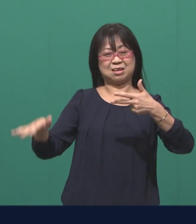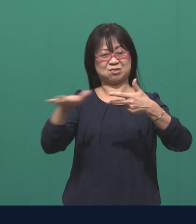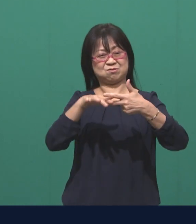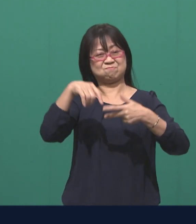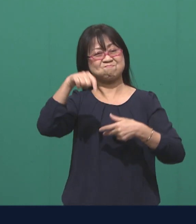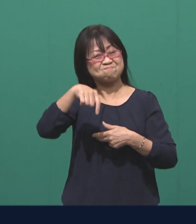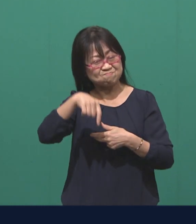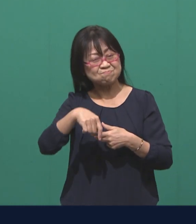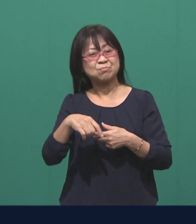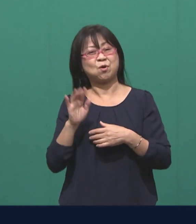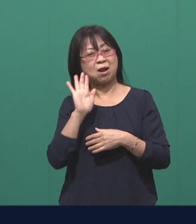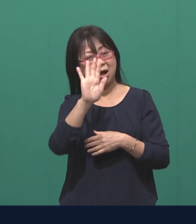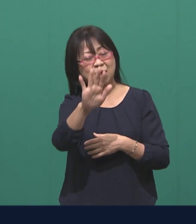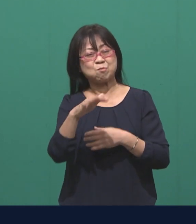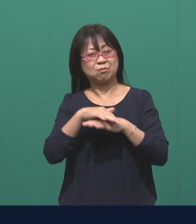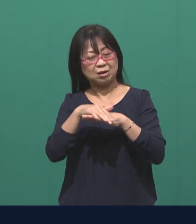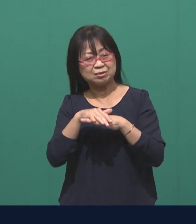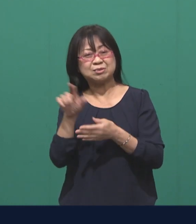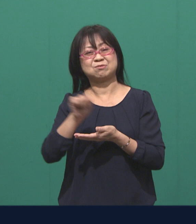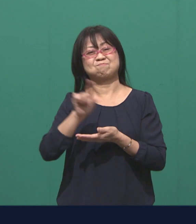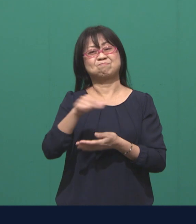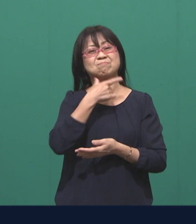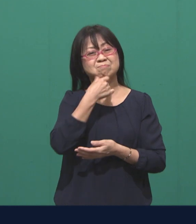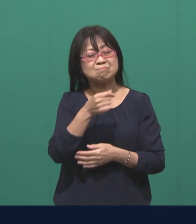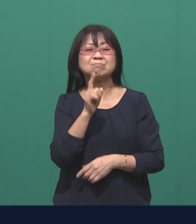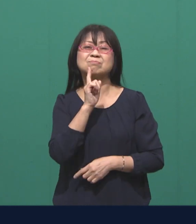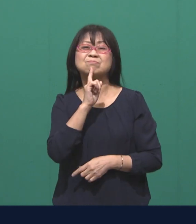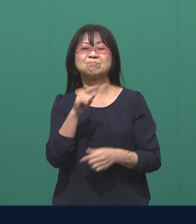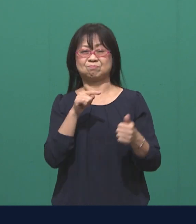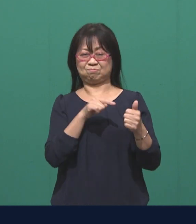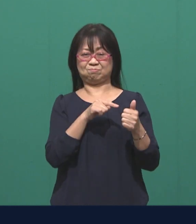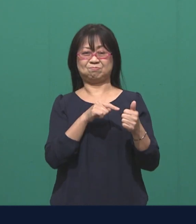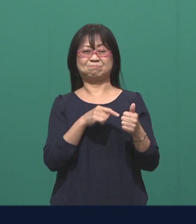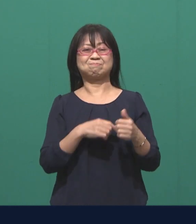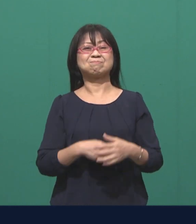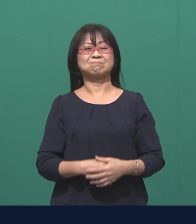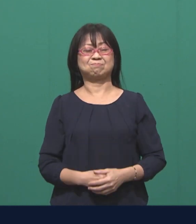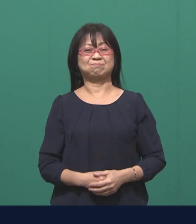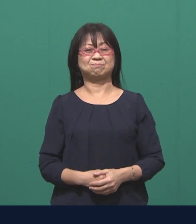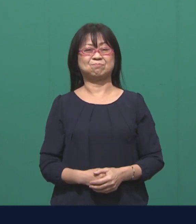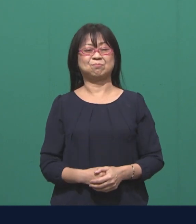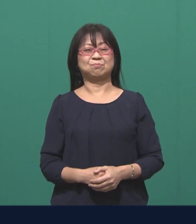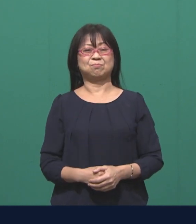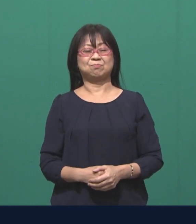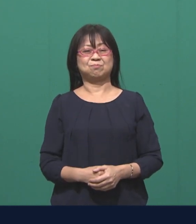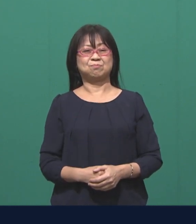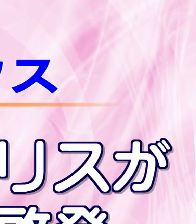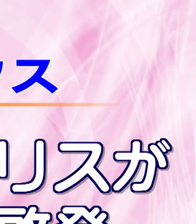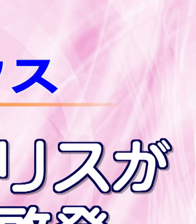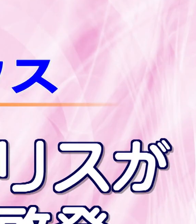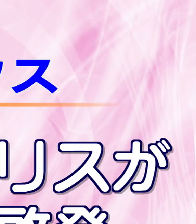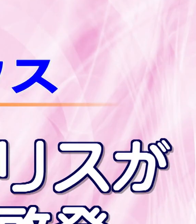しみいただける施設としてこれからも大切に使用したいとのことです。